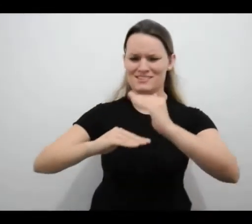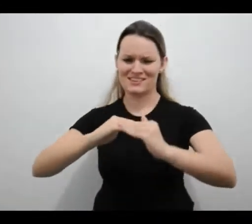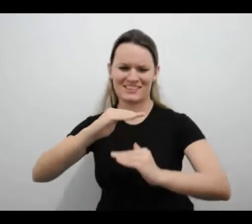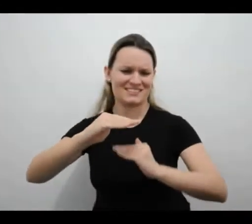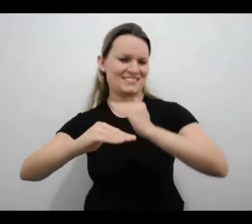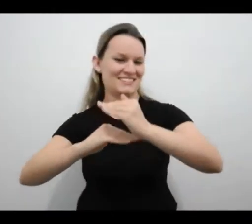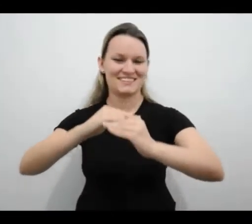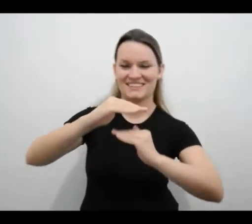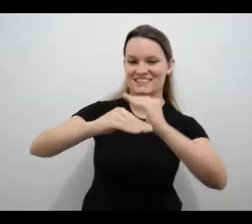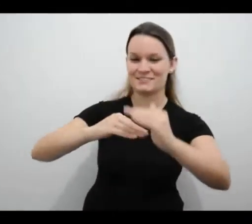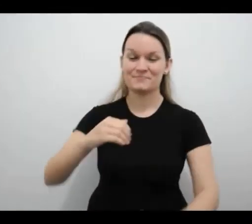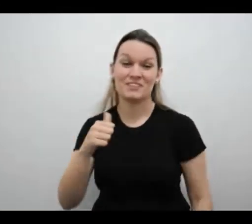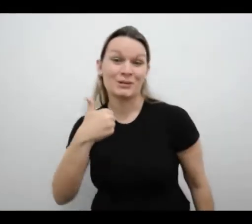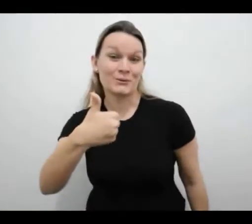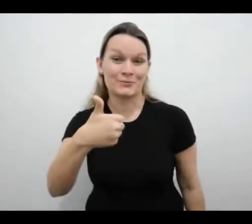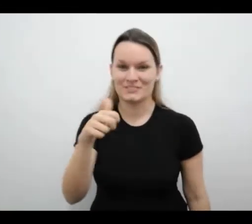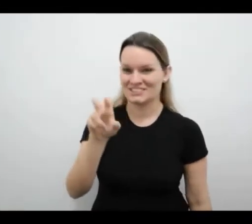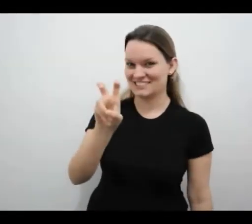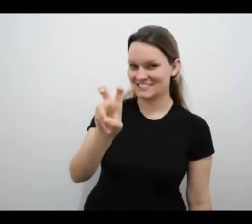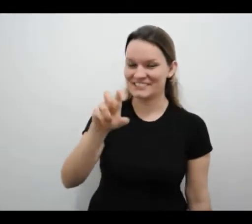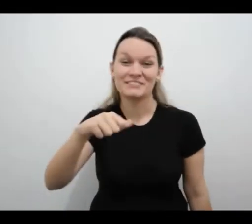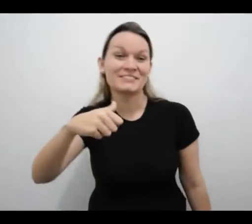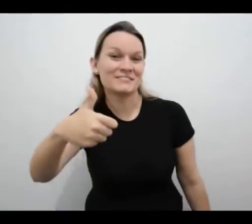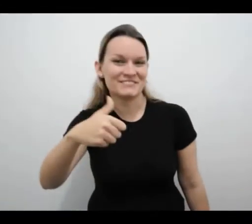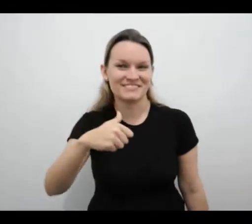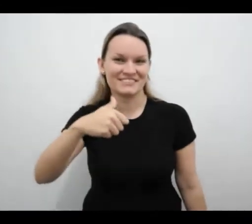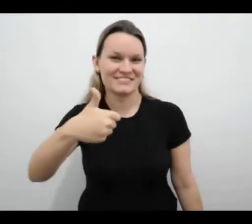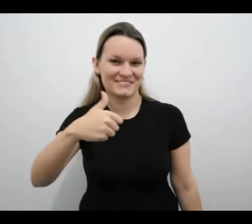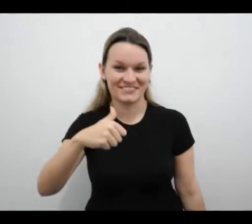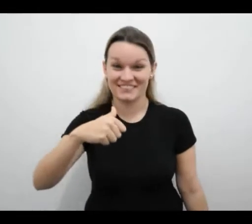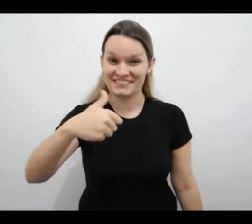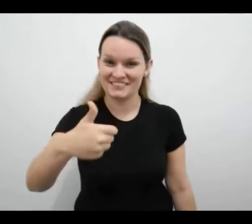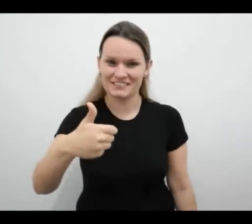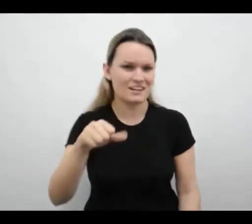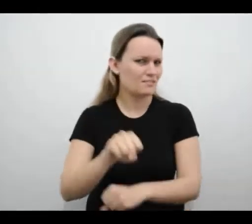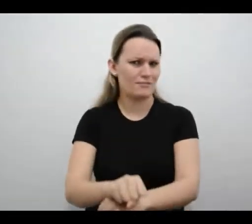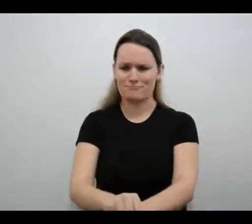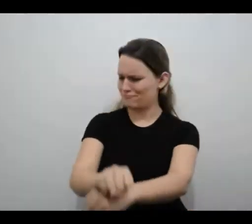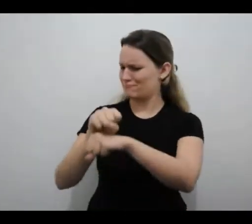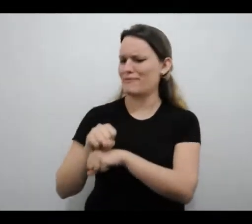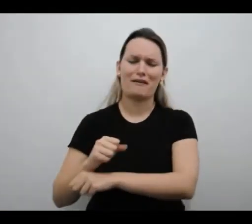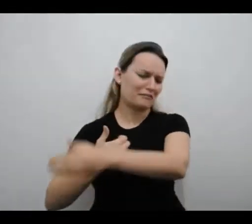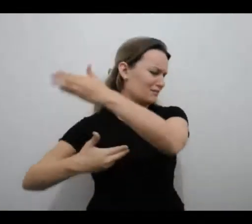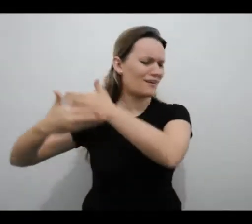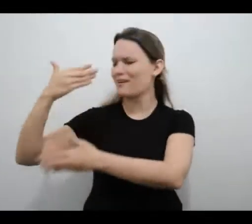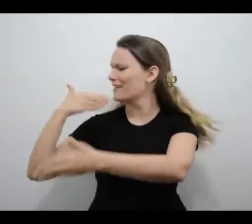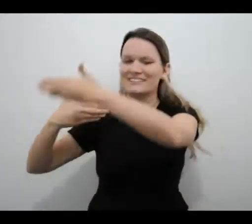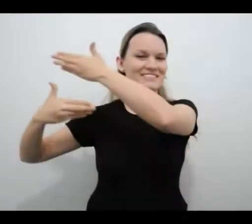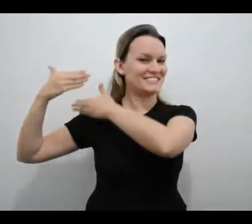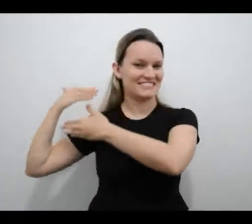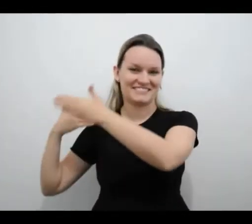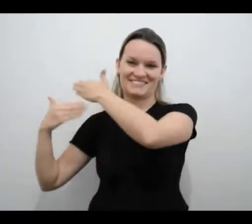vencer. Com o 15, 111 pra Jaraguá não ficar